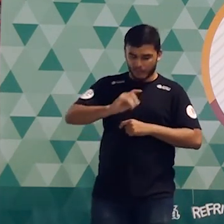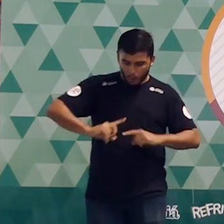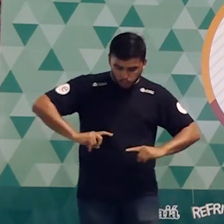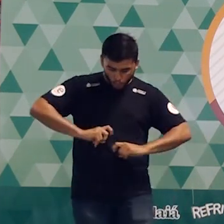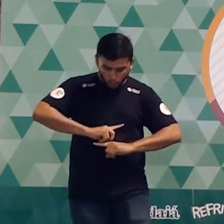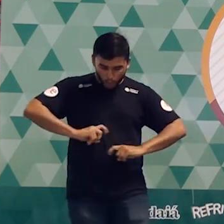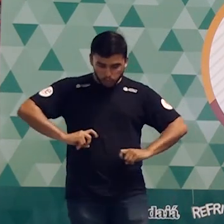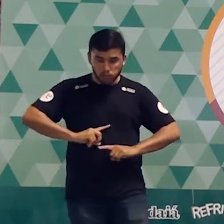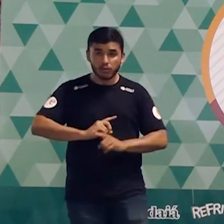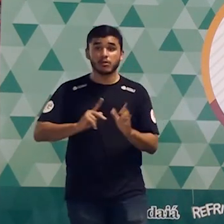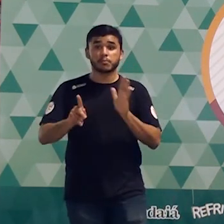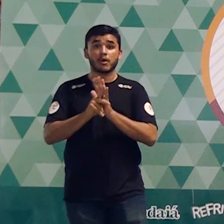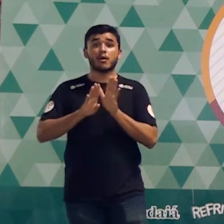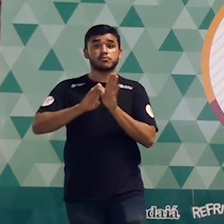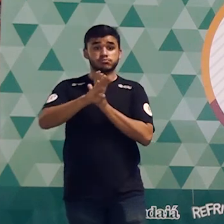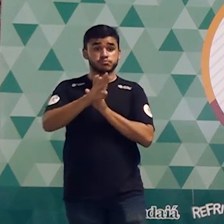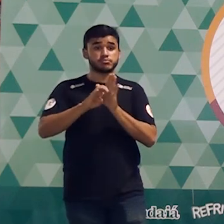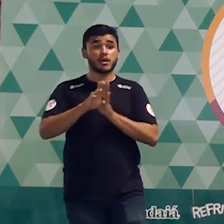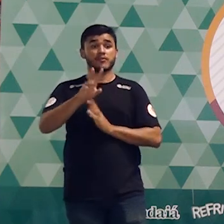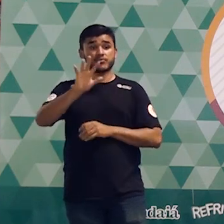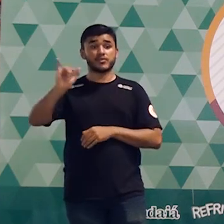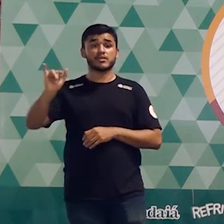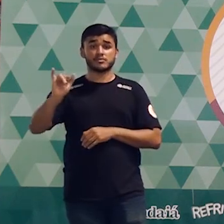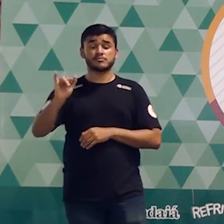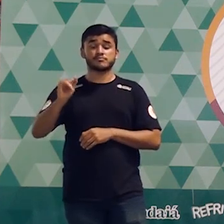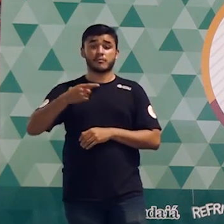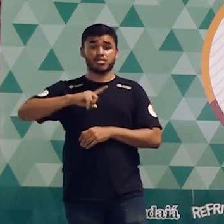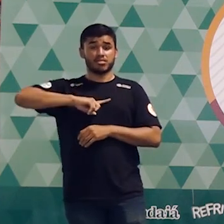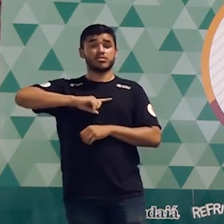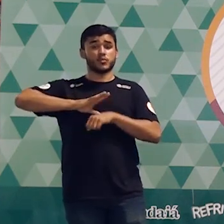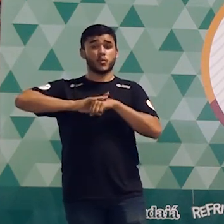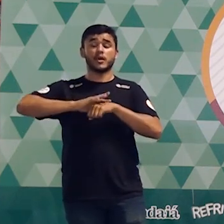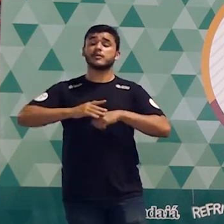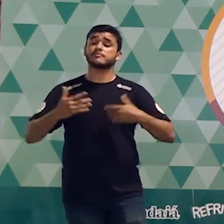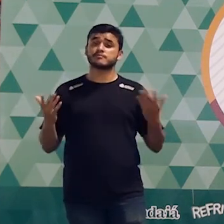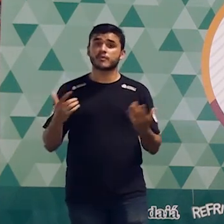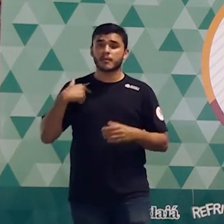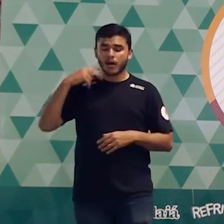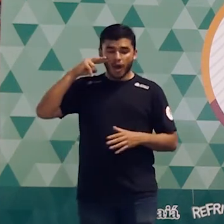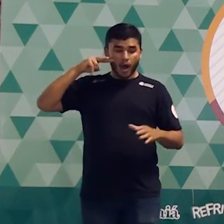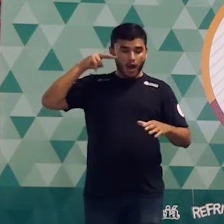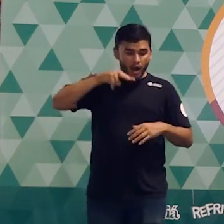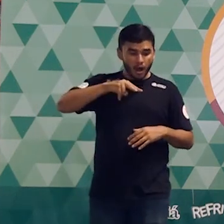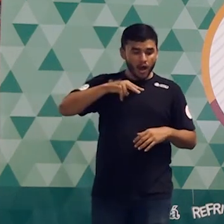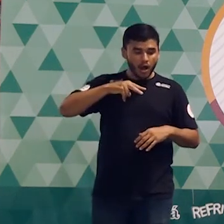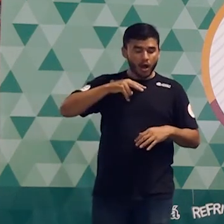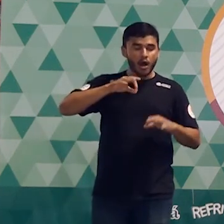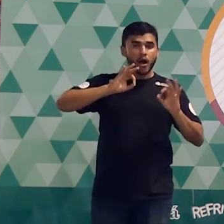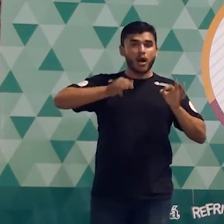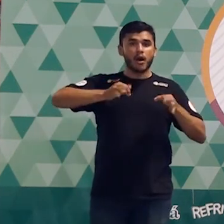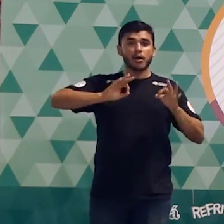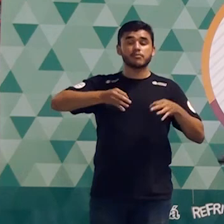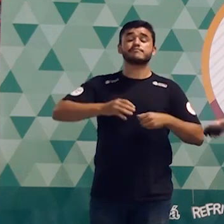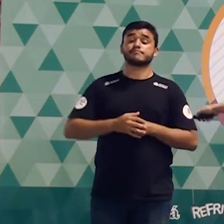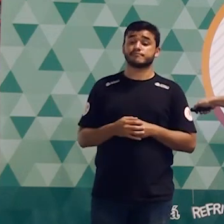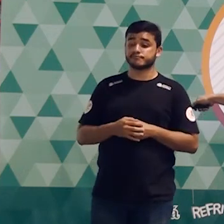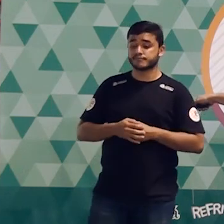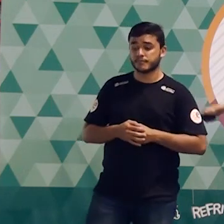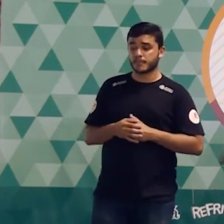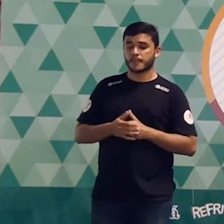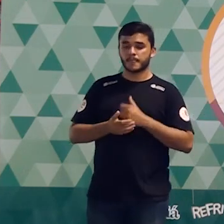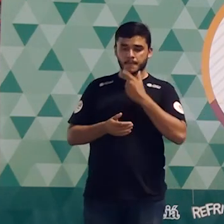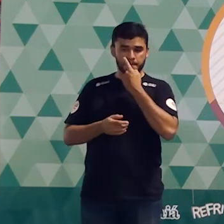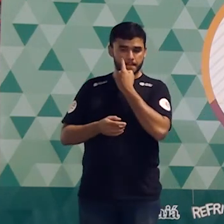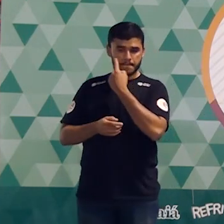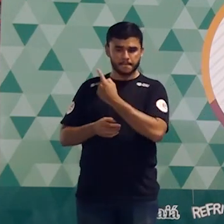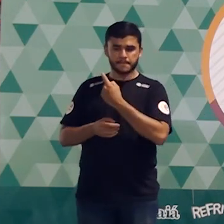agora pronto, você não faz mais. As pessoas precisaram ver para entender, né? E tem uma coisa que não está